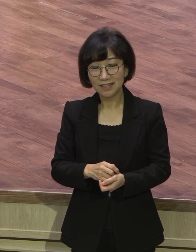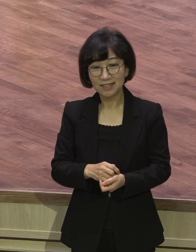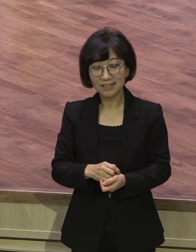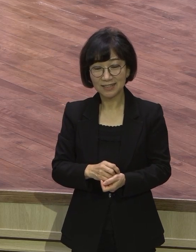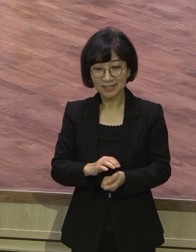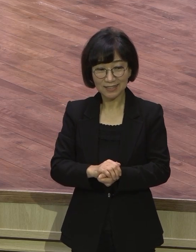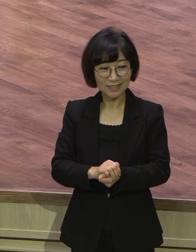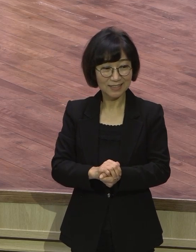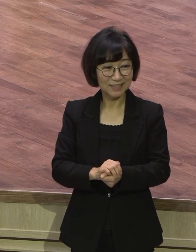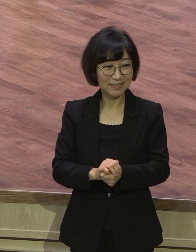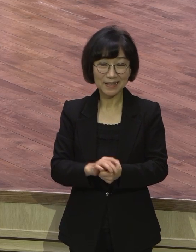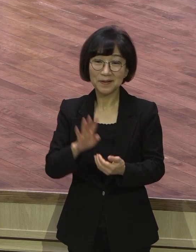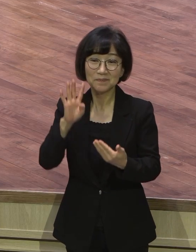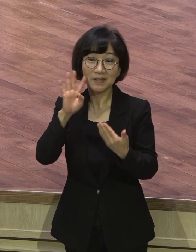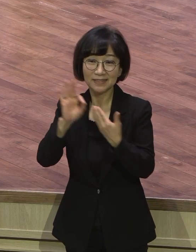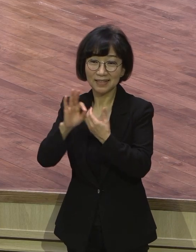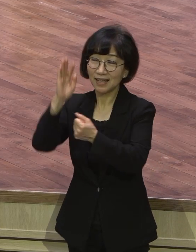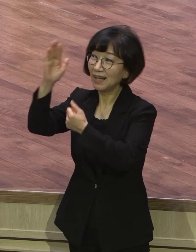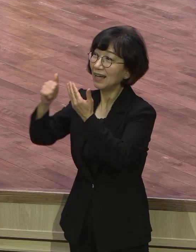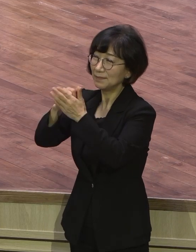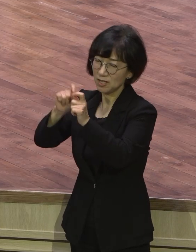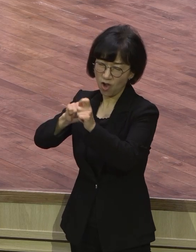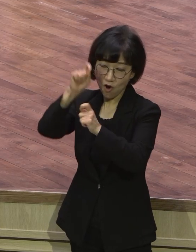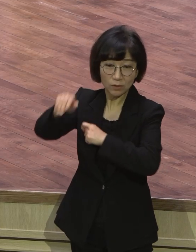하나님 영원히 여러분 안 보면 어쩔 거요?